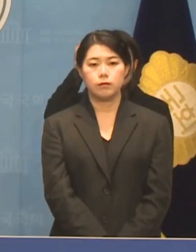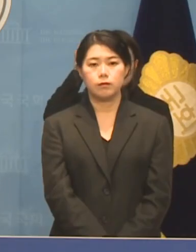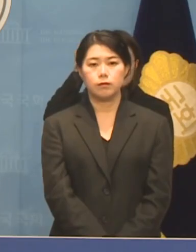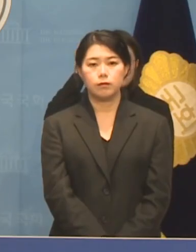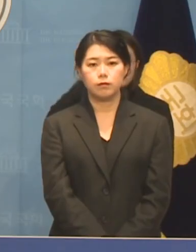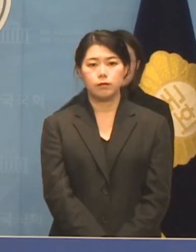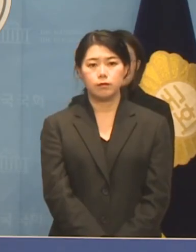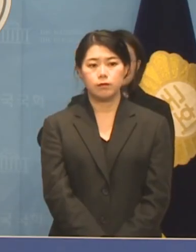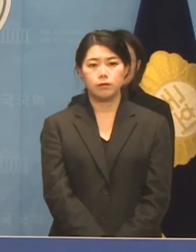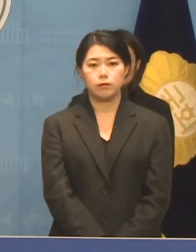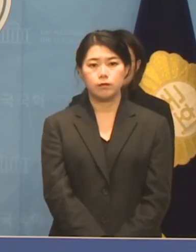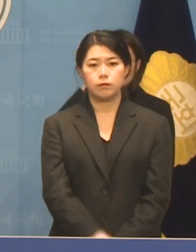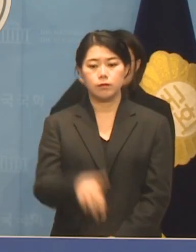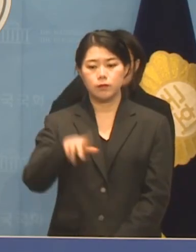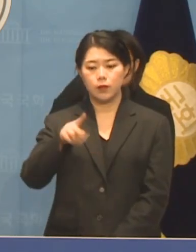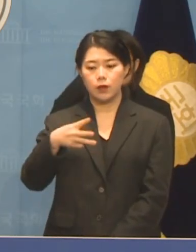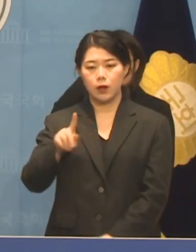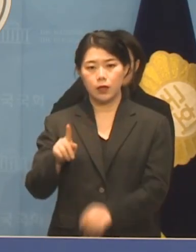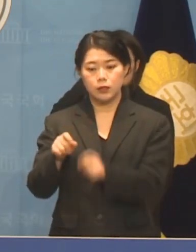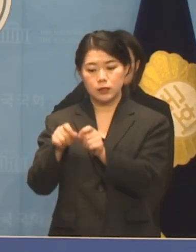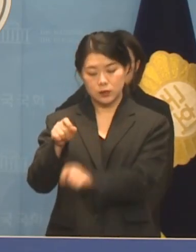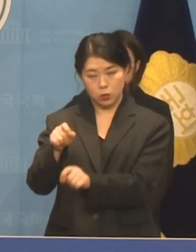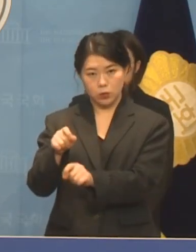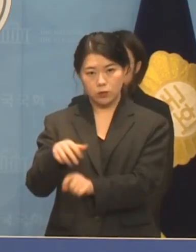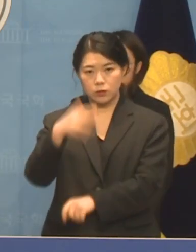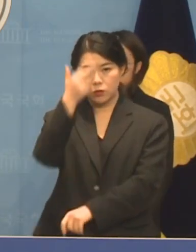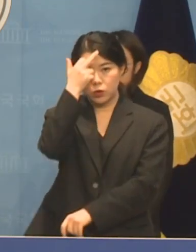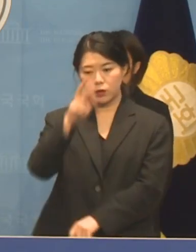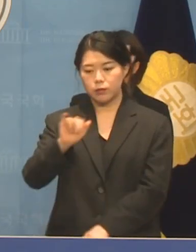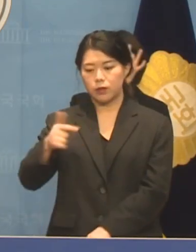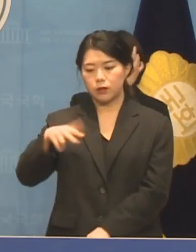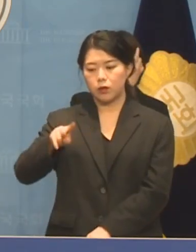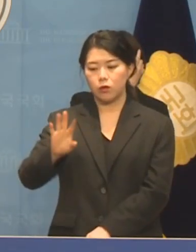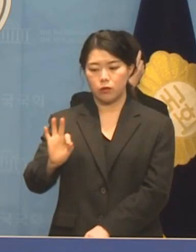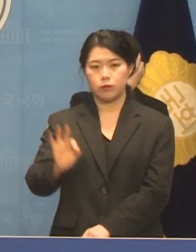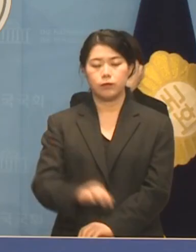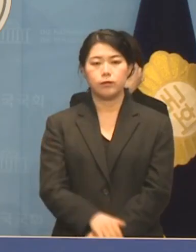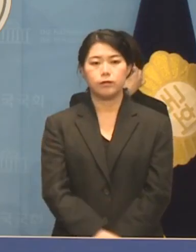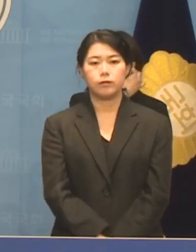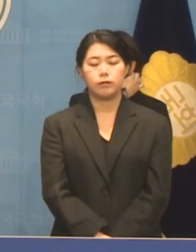민주노총 일반노조 서울본부 카라지회의 최민경 사무장님 오셨습니다.